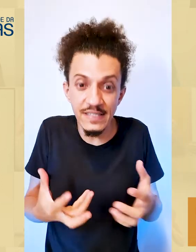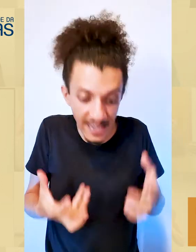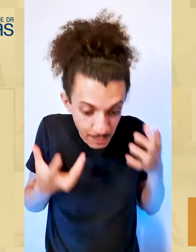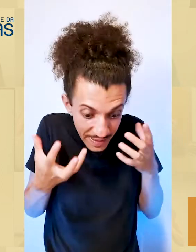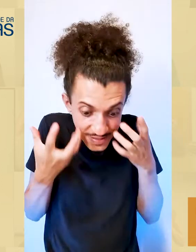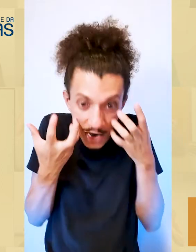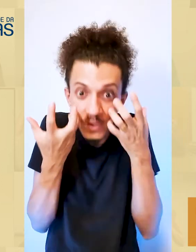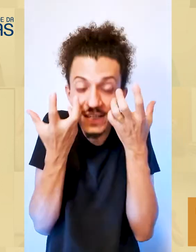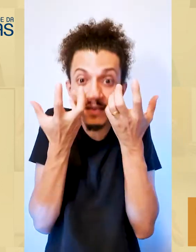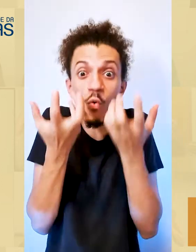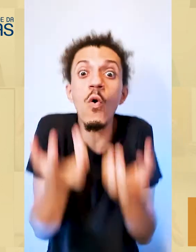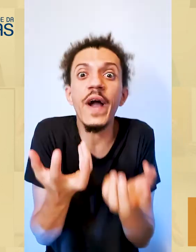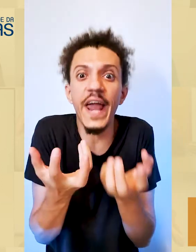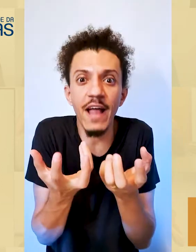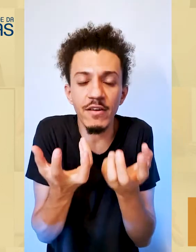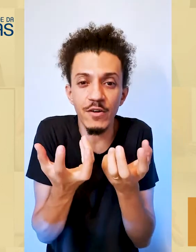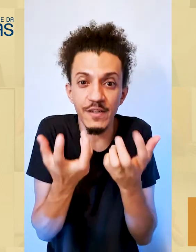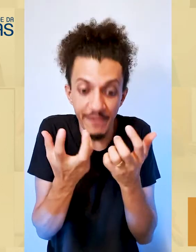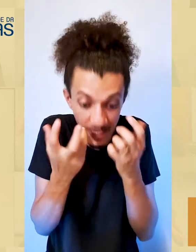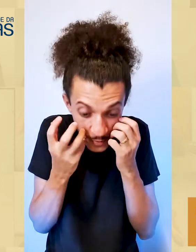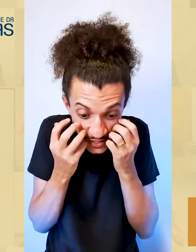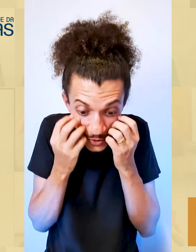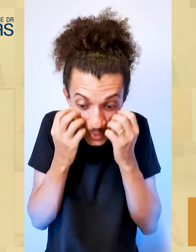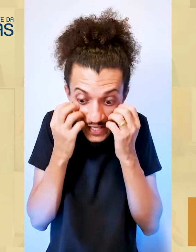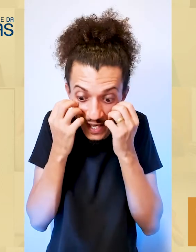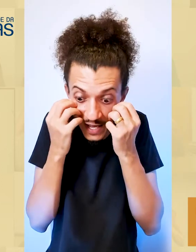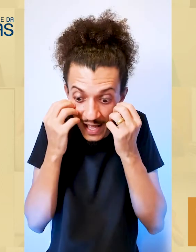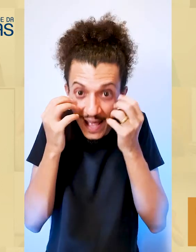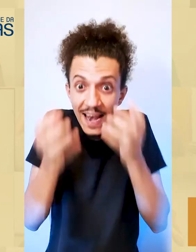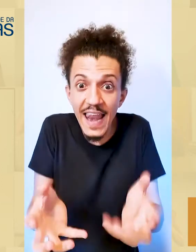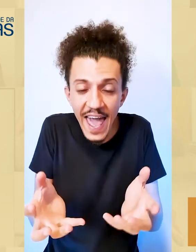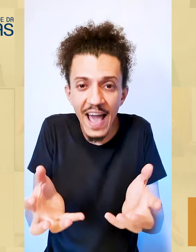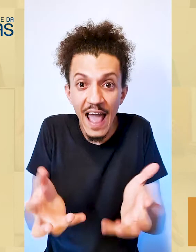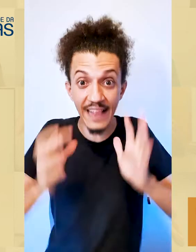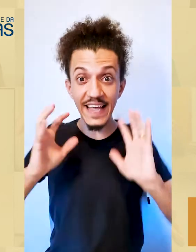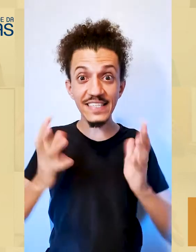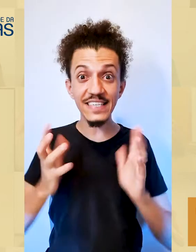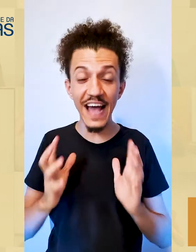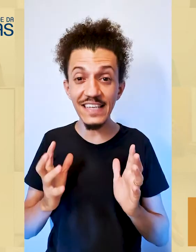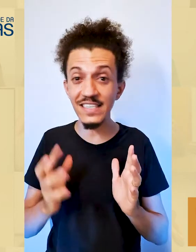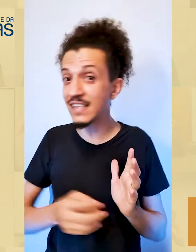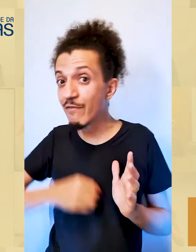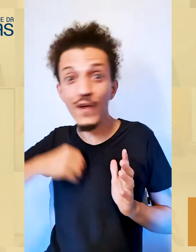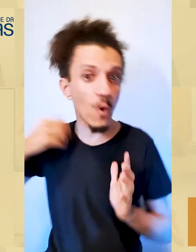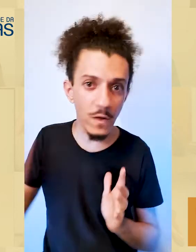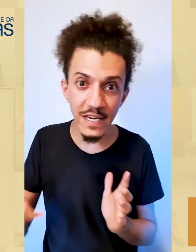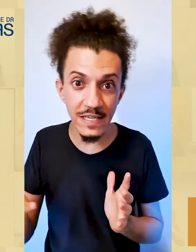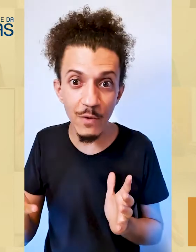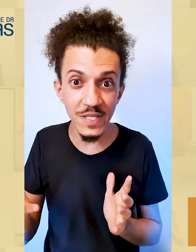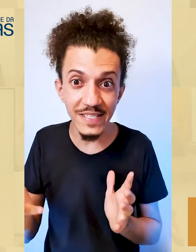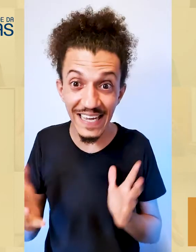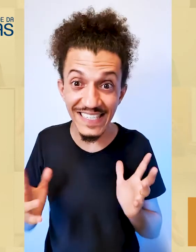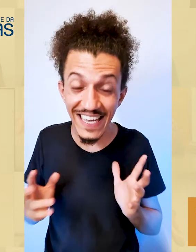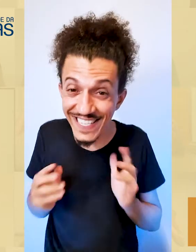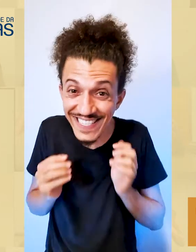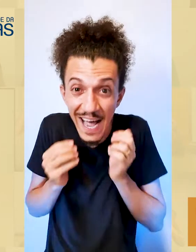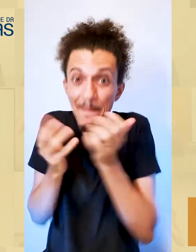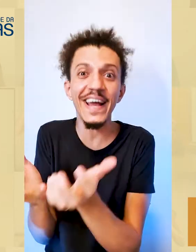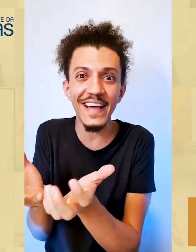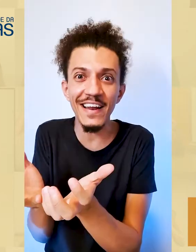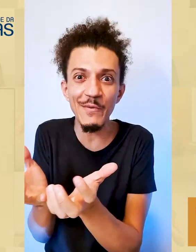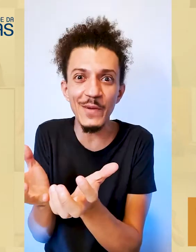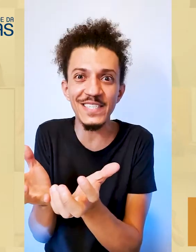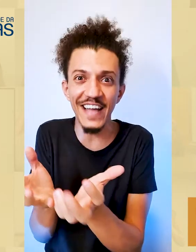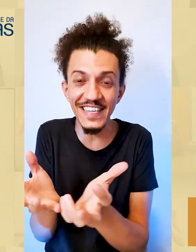escrita de sinais parecia algo assim tão concreto na nossa frente, porque a gente conseguia ler até sinais que estavam em outras línguas de sinais, sem a gente